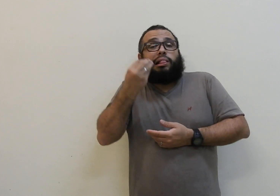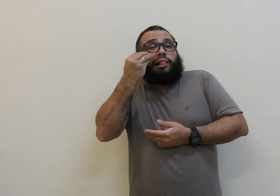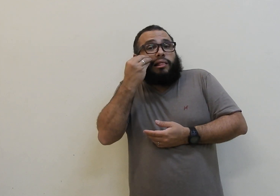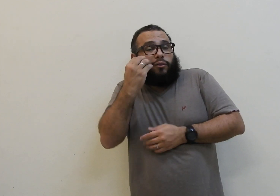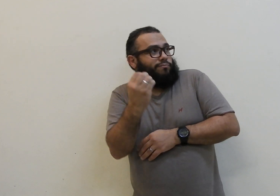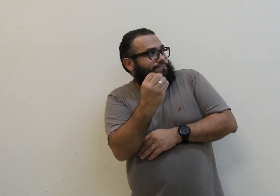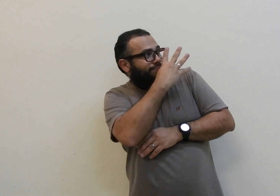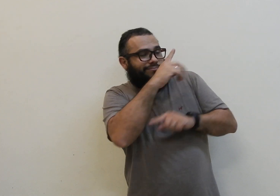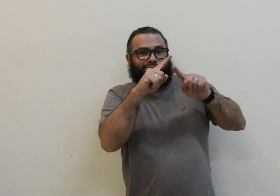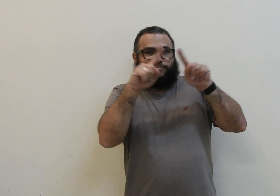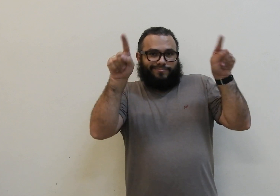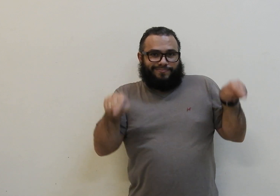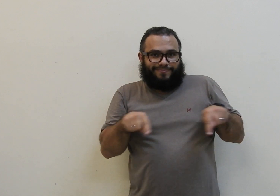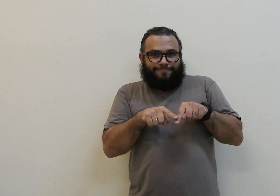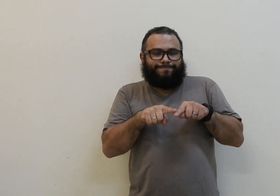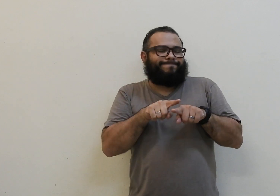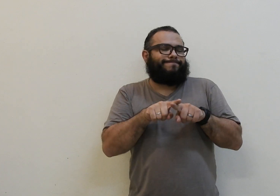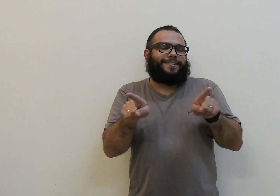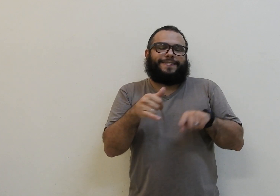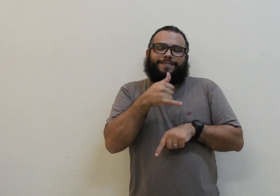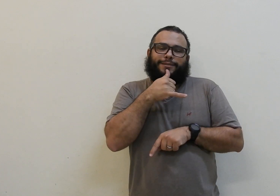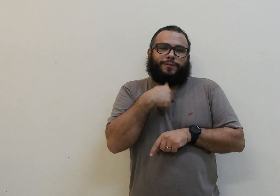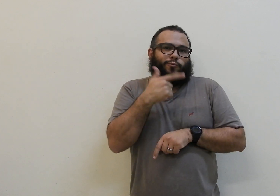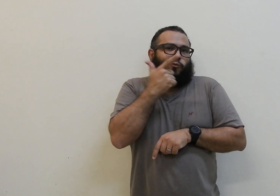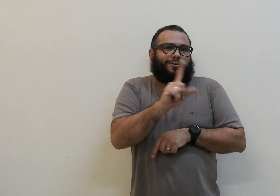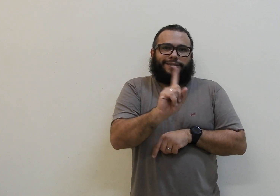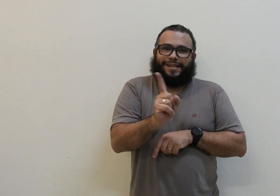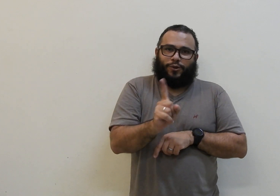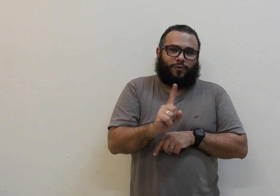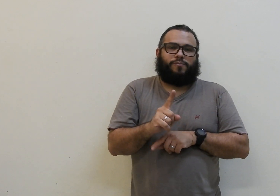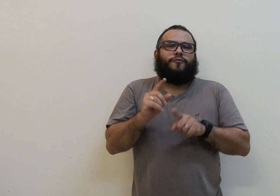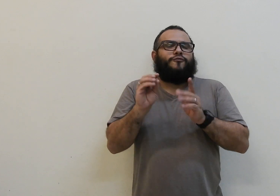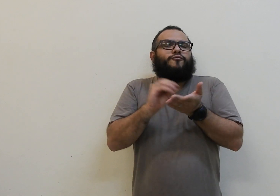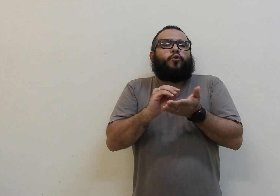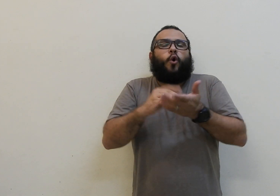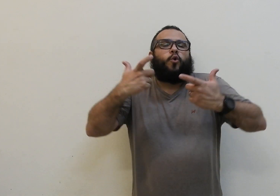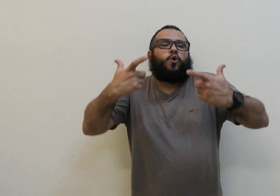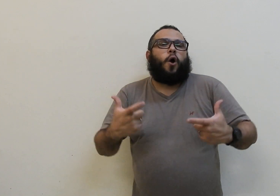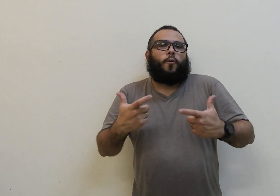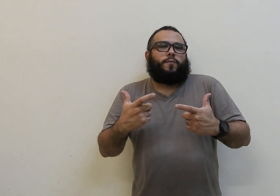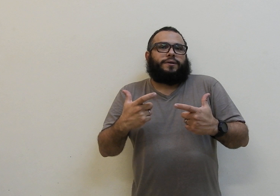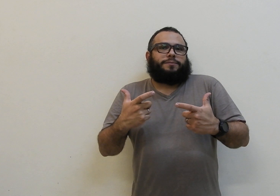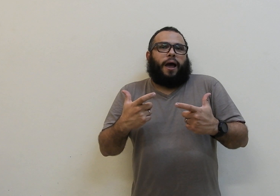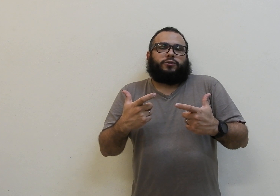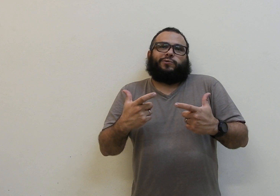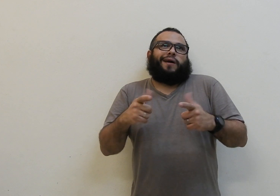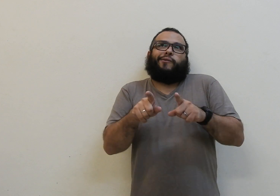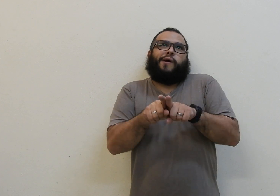da língua e de outros componentes dessa língua. Eu não consegui colocar aqui na